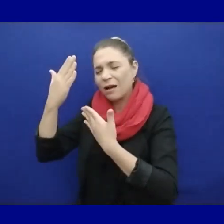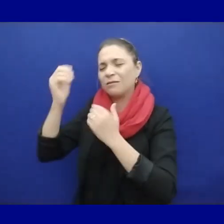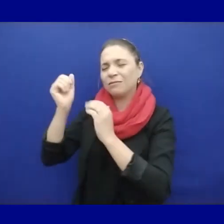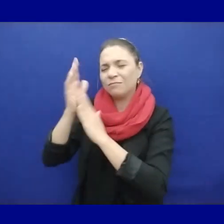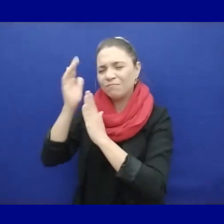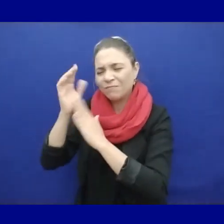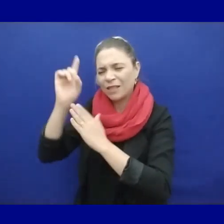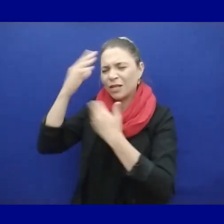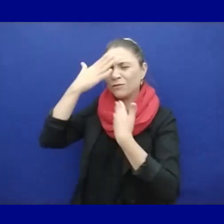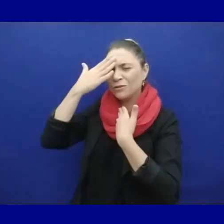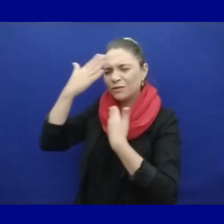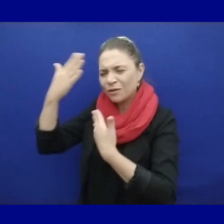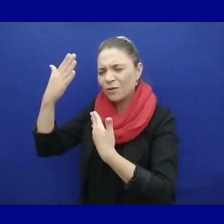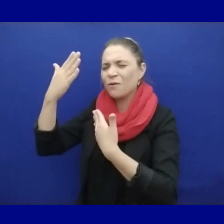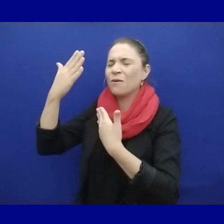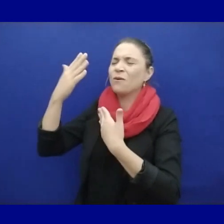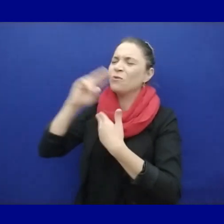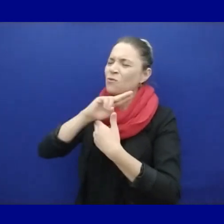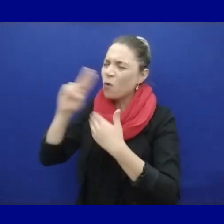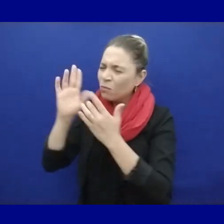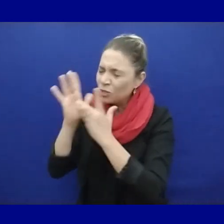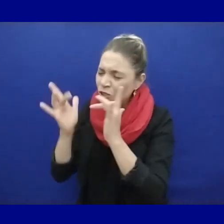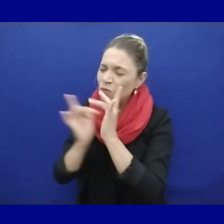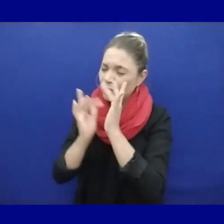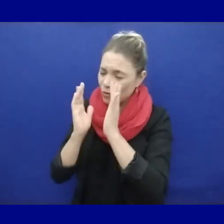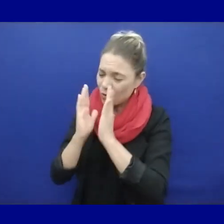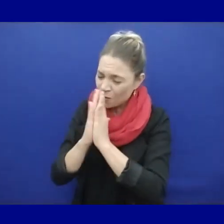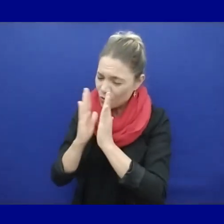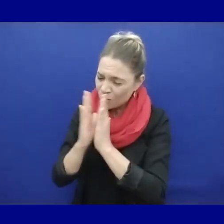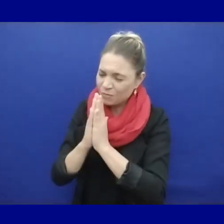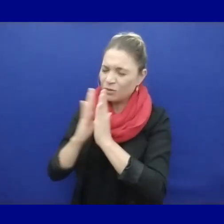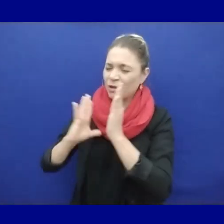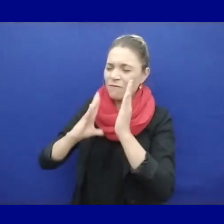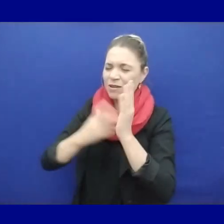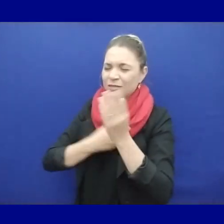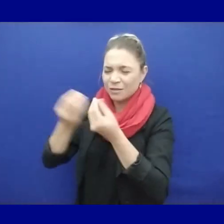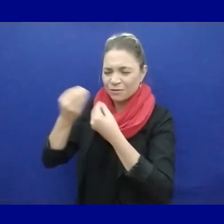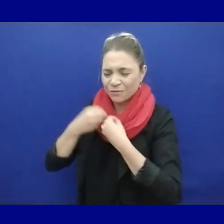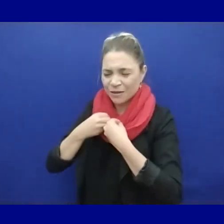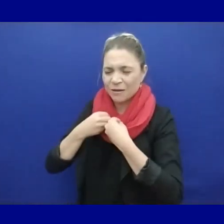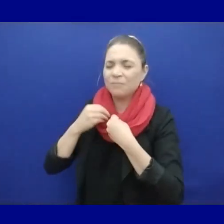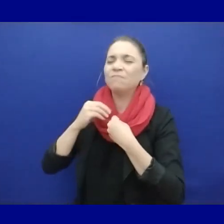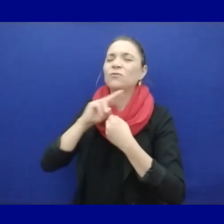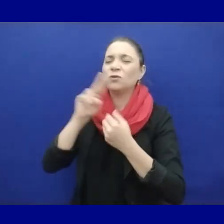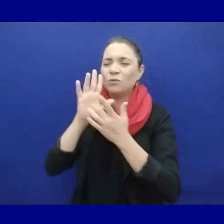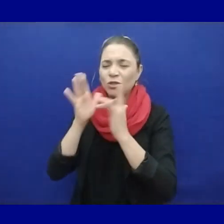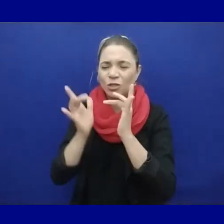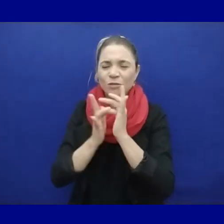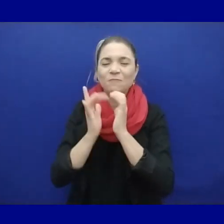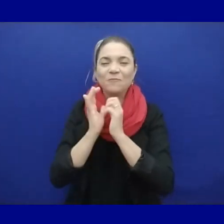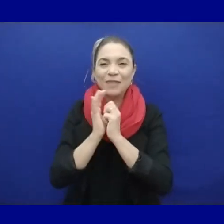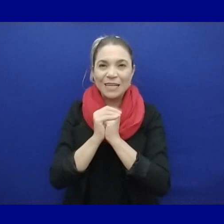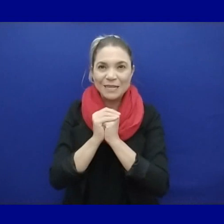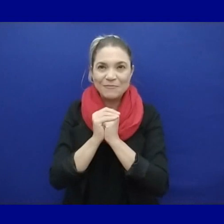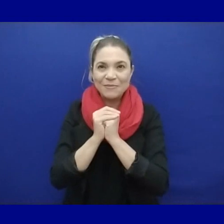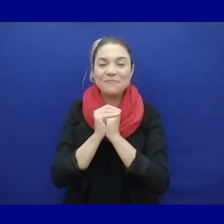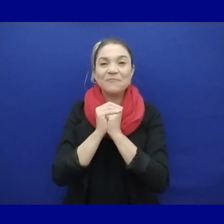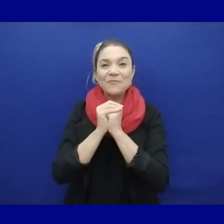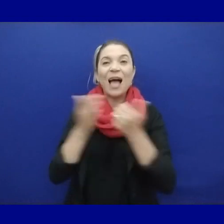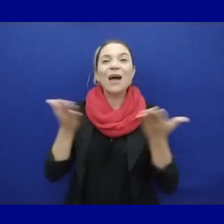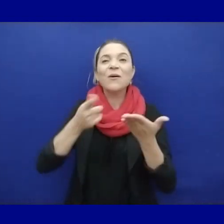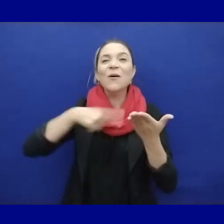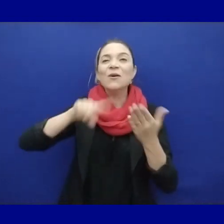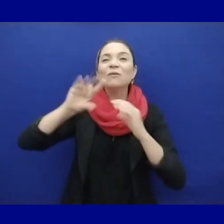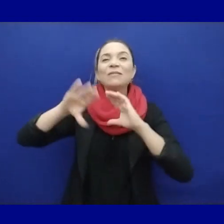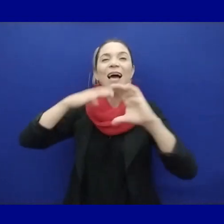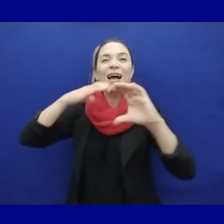Ti, louvar ao Senhor e fazemos isso no nome do nosso Redentor Jesus Cristo. Amém. Nós